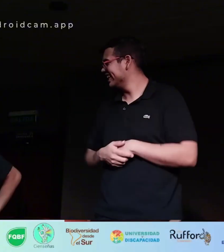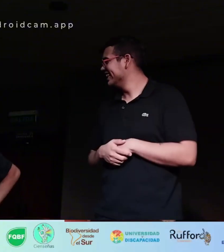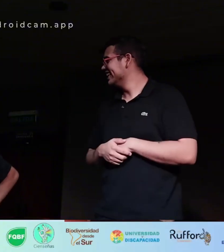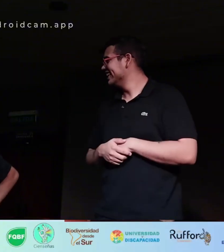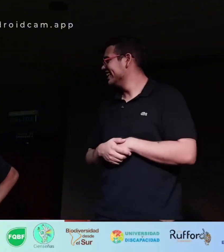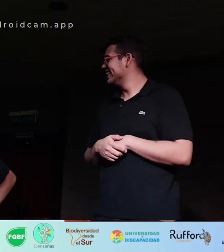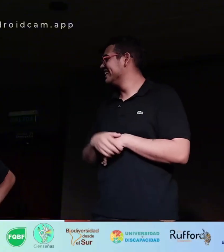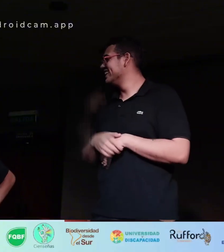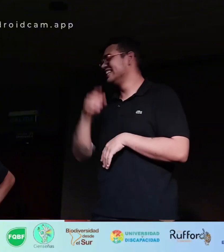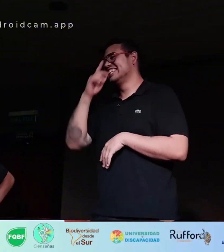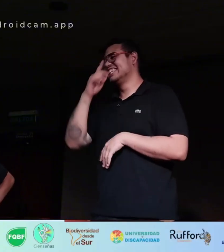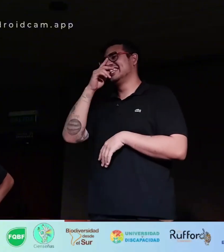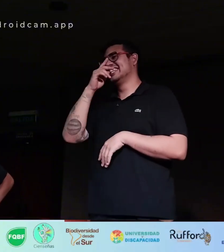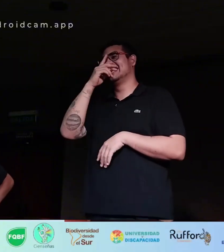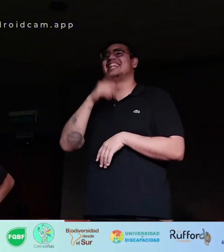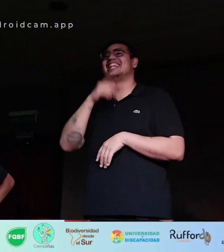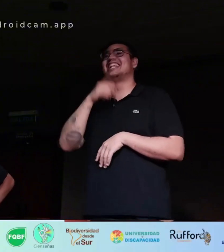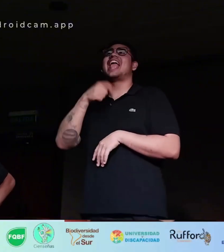Bueno, busco